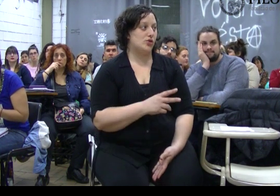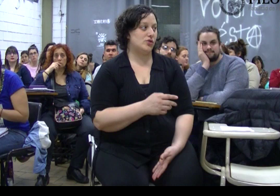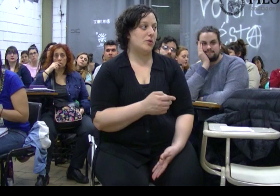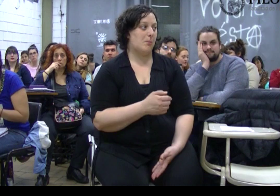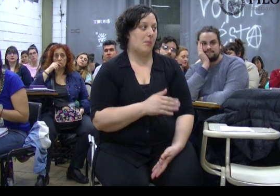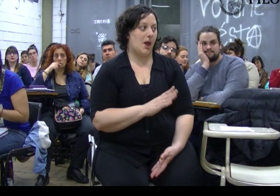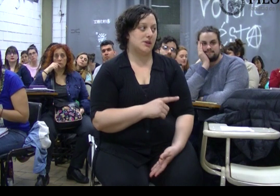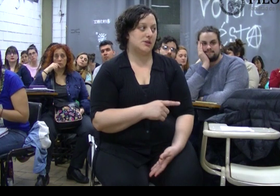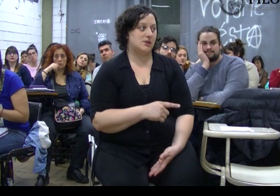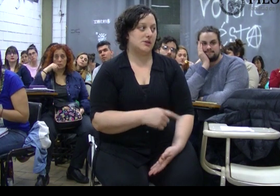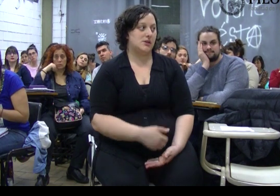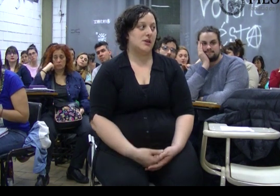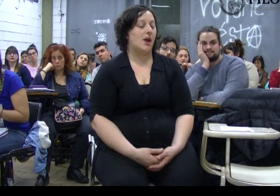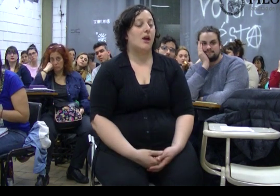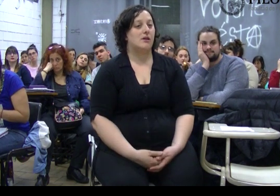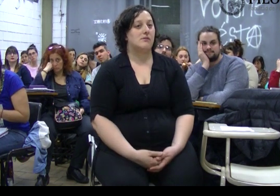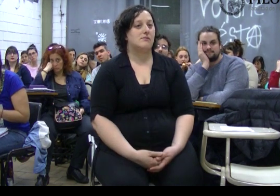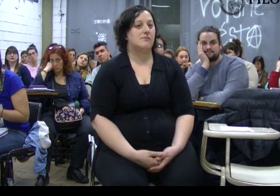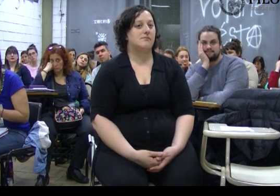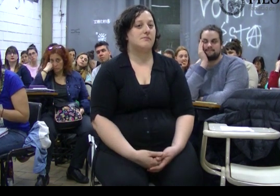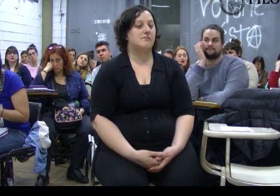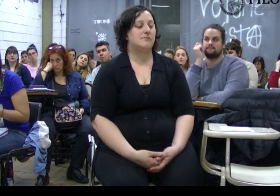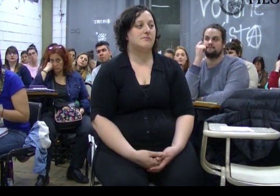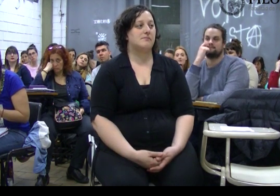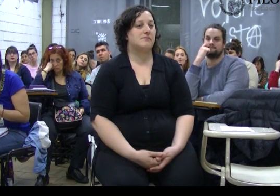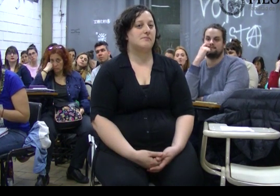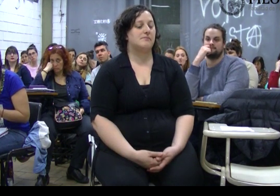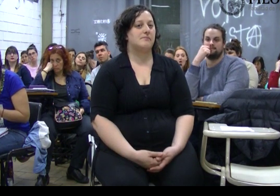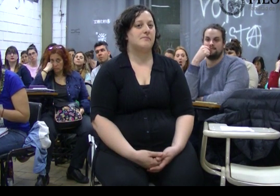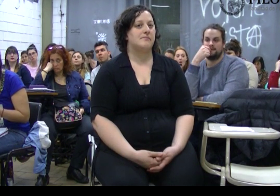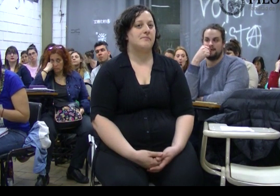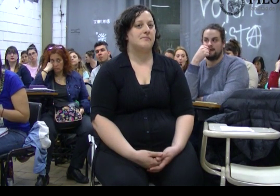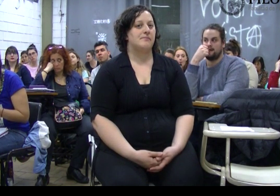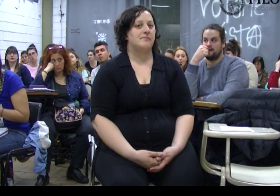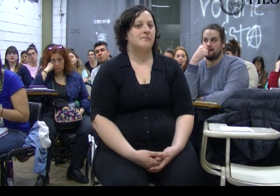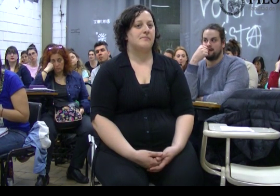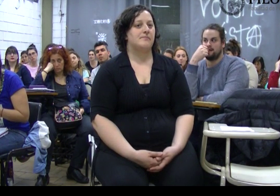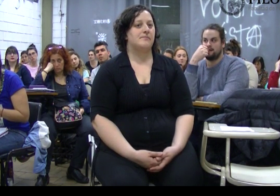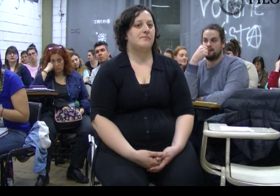este es un problema, porque si no funciona este, no funciona ninguno.